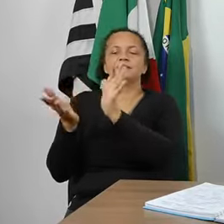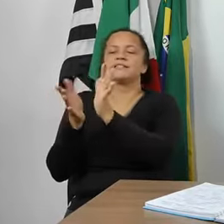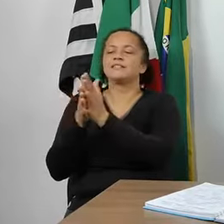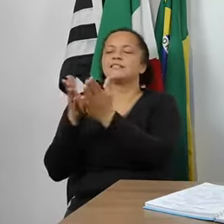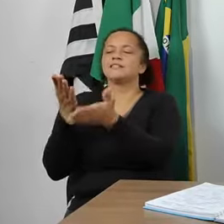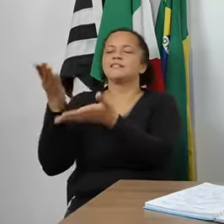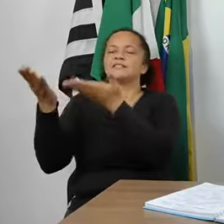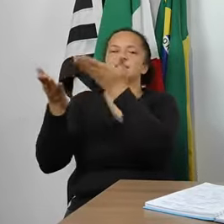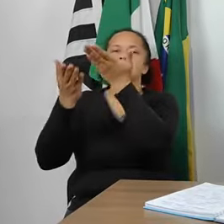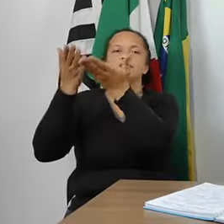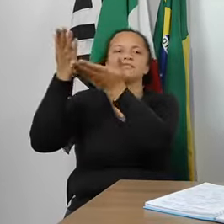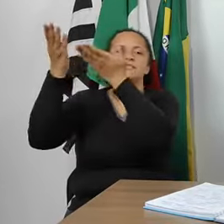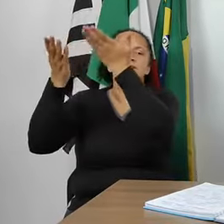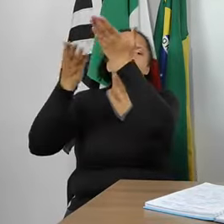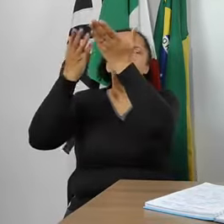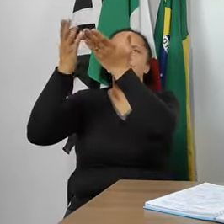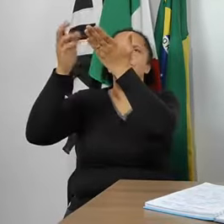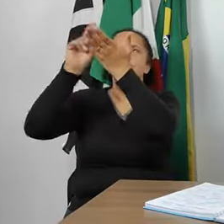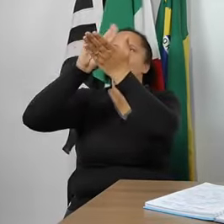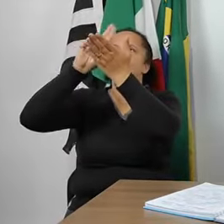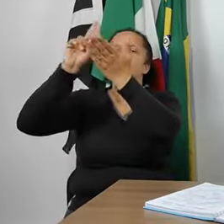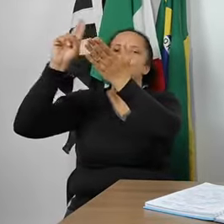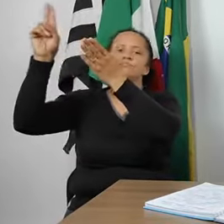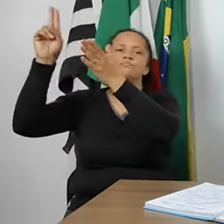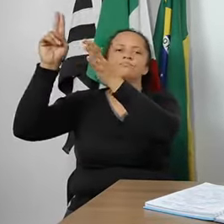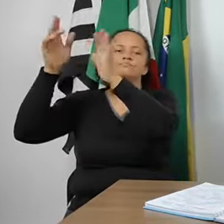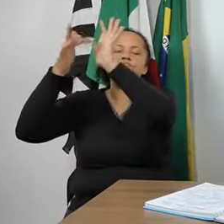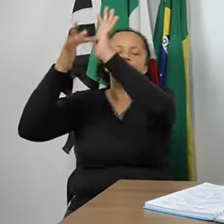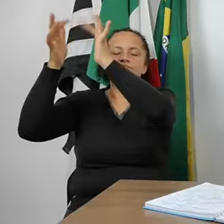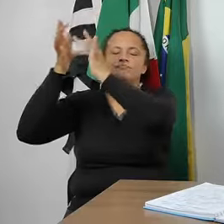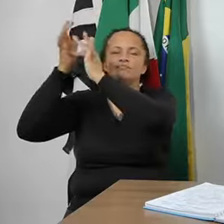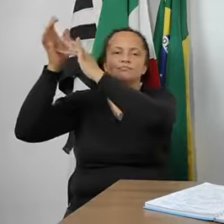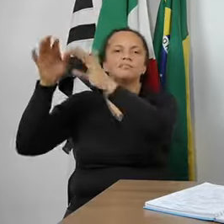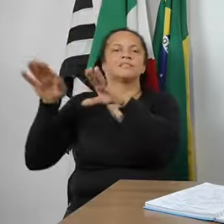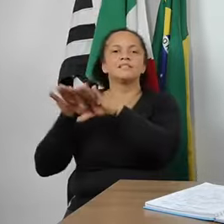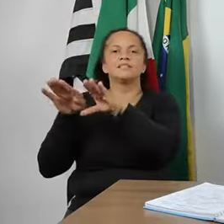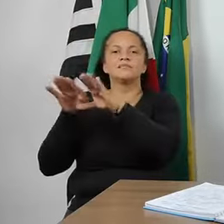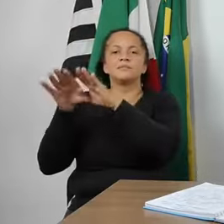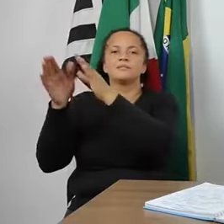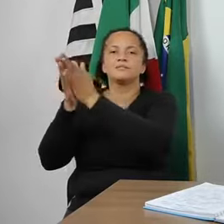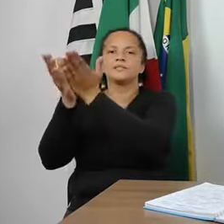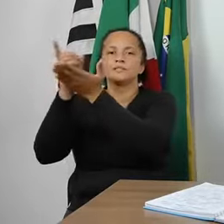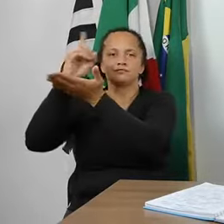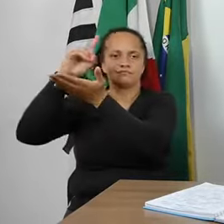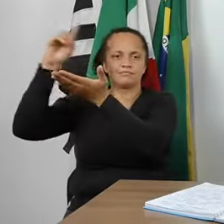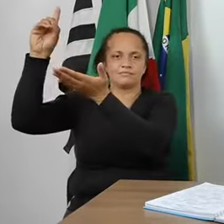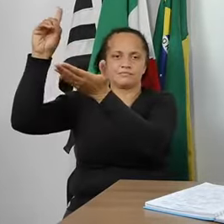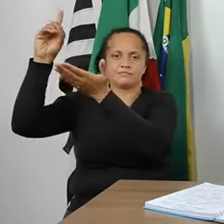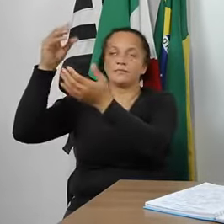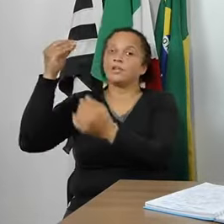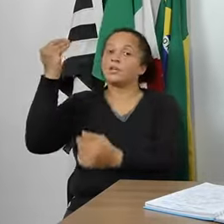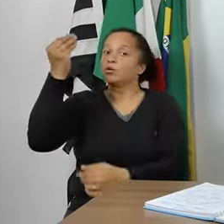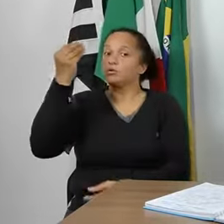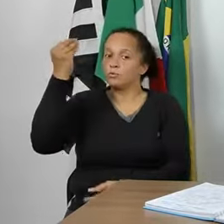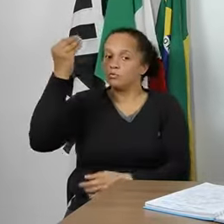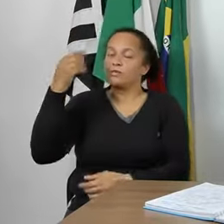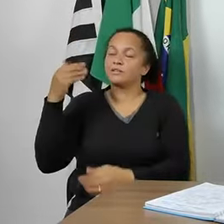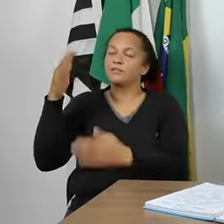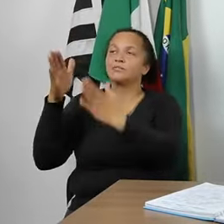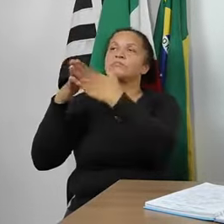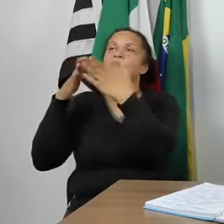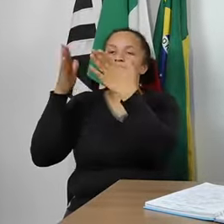todas as coisas o teu nome e a tua palavra. Versículo 3, quando clamei, tu